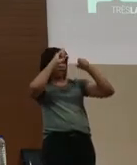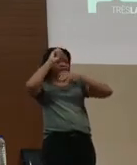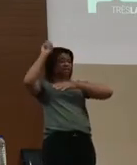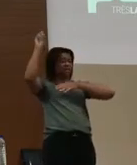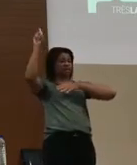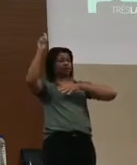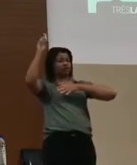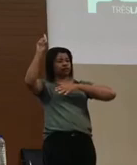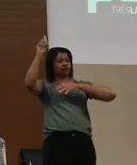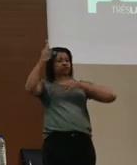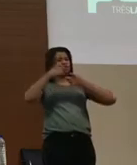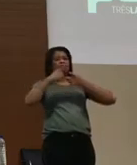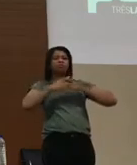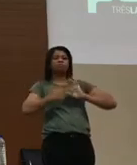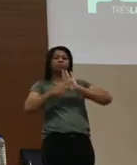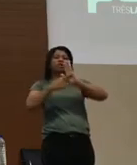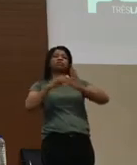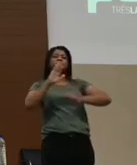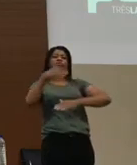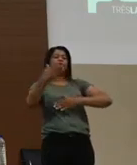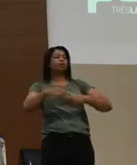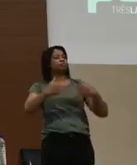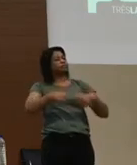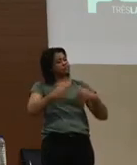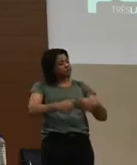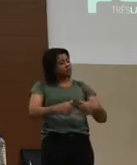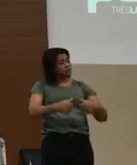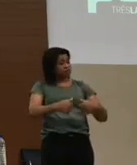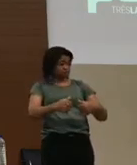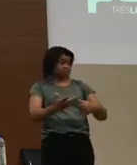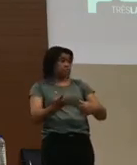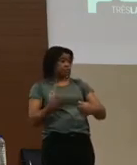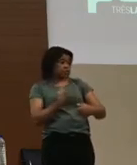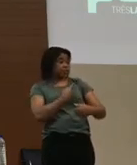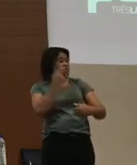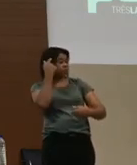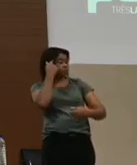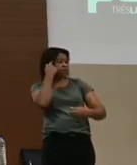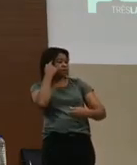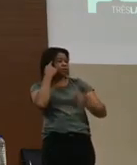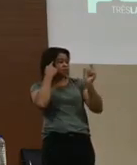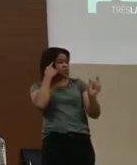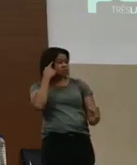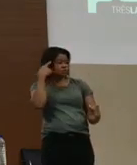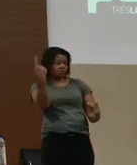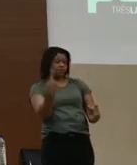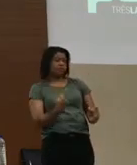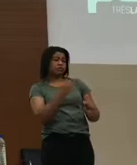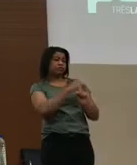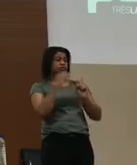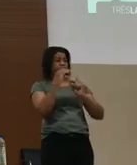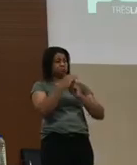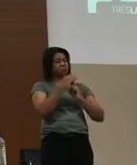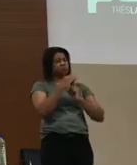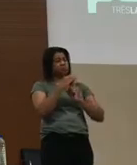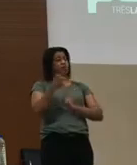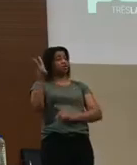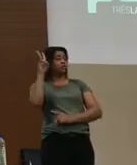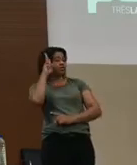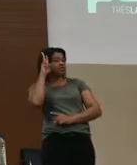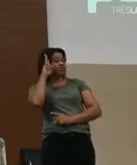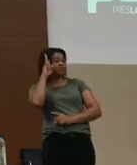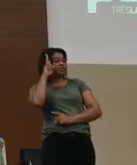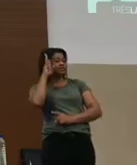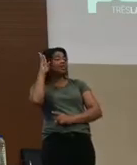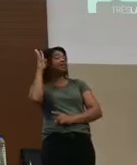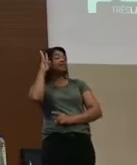suas necessidades. Pressupõe-se que quem vem no culto de terça-feira são pessoas que têm fé e que crê